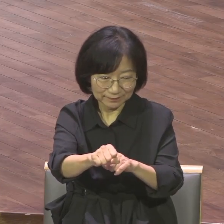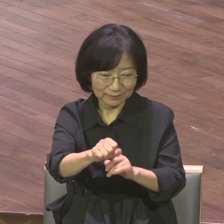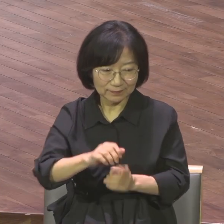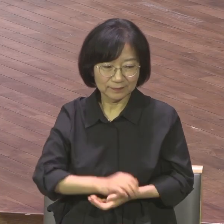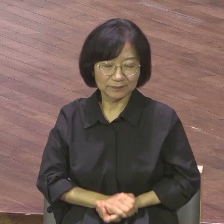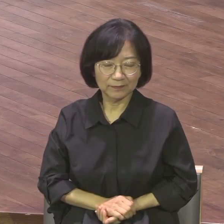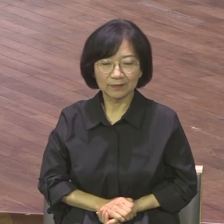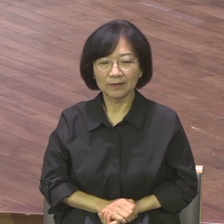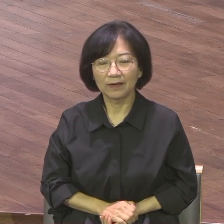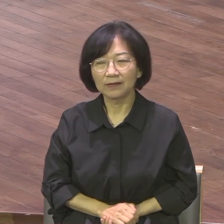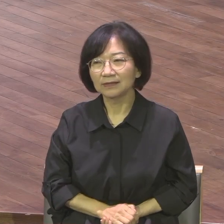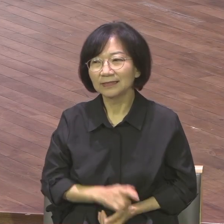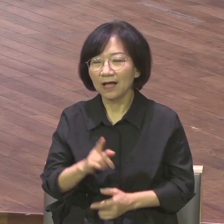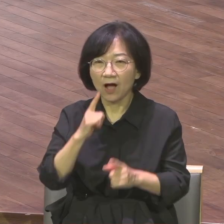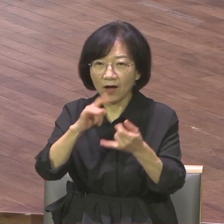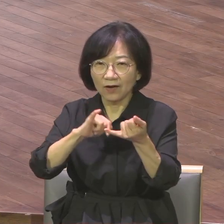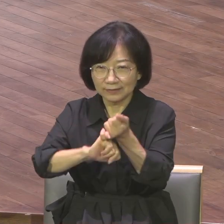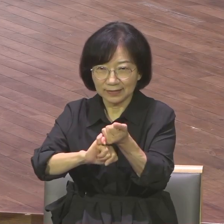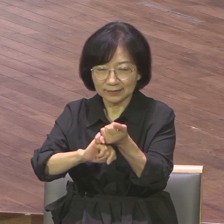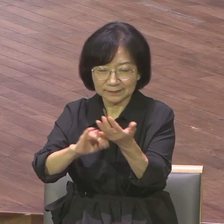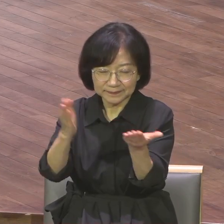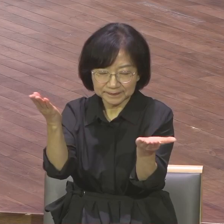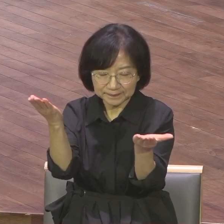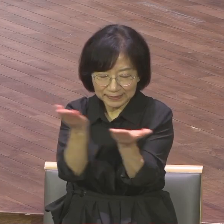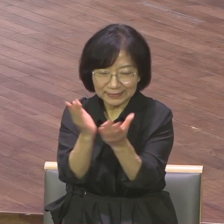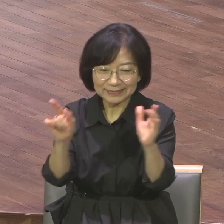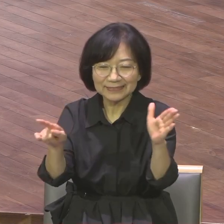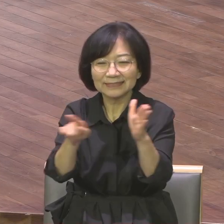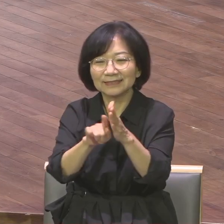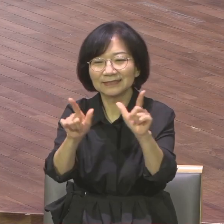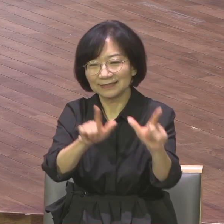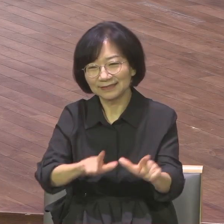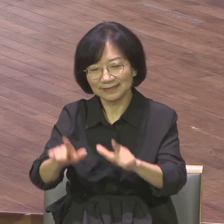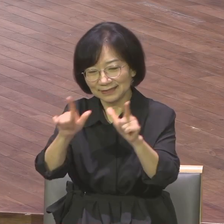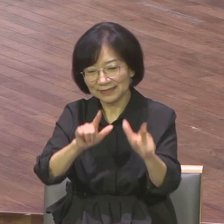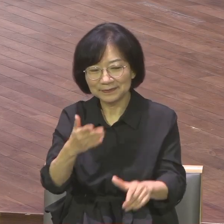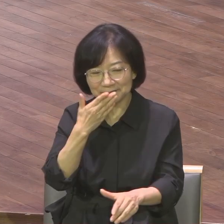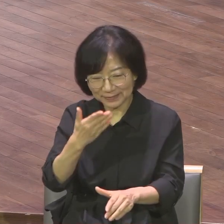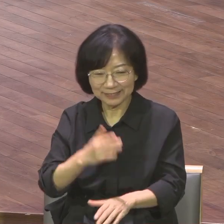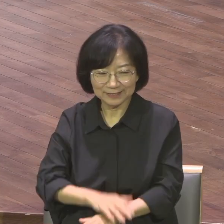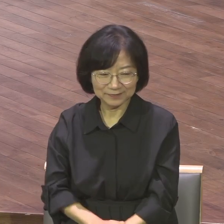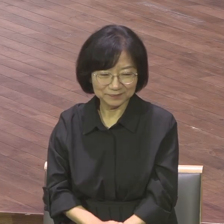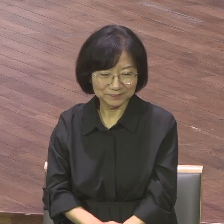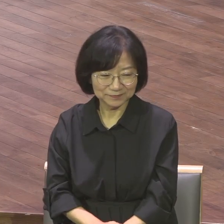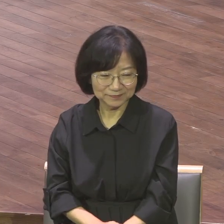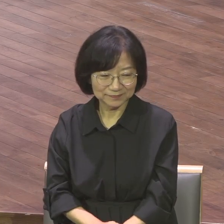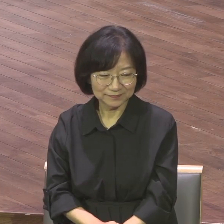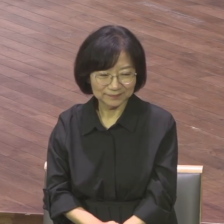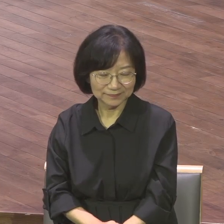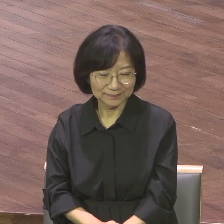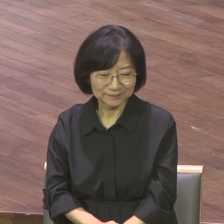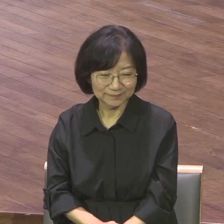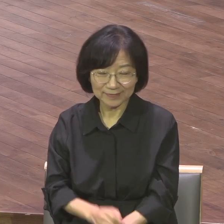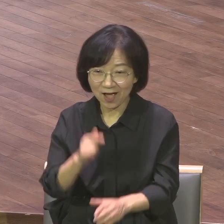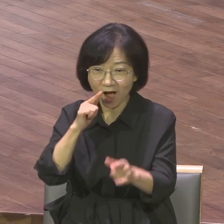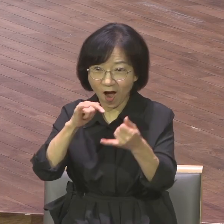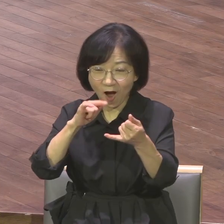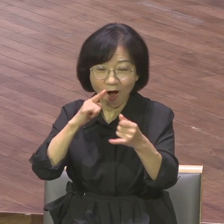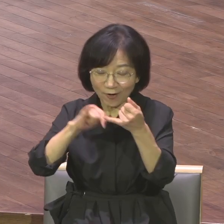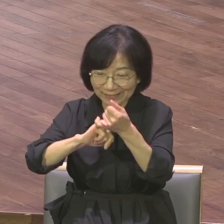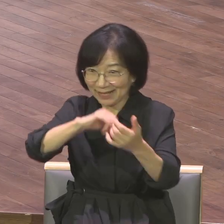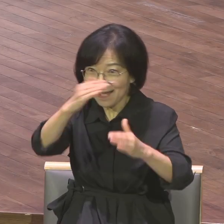신앙생활의 참맛을 보는 삶이다라는 거지요. 아멘. 이 맛에 신앙생활 해야 된단